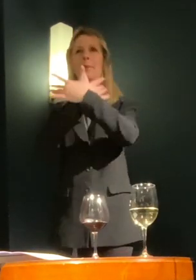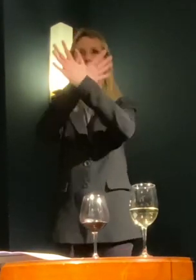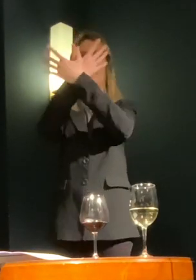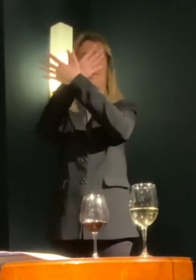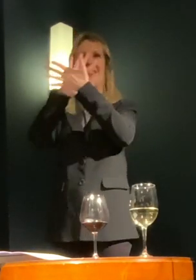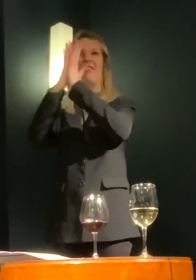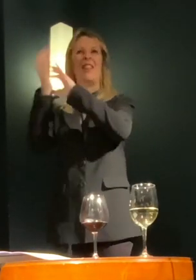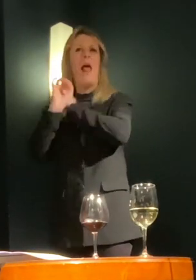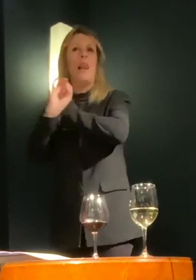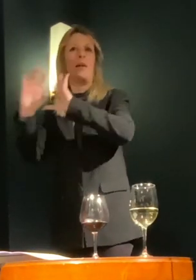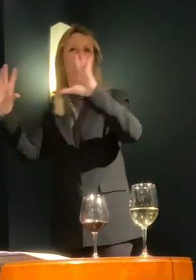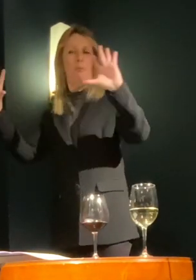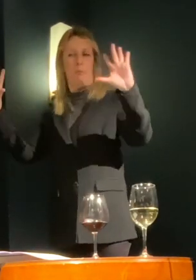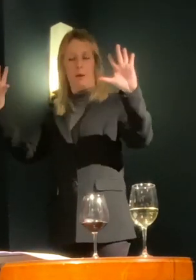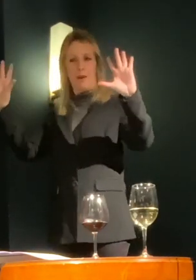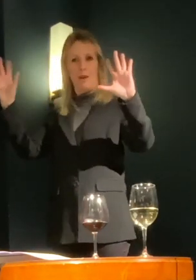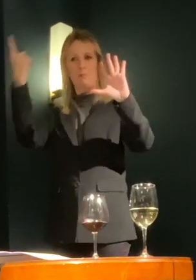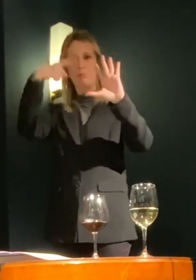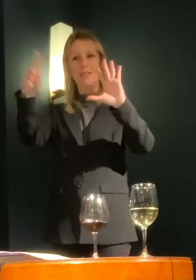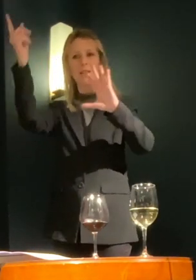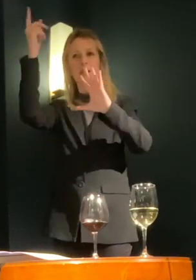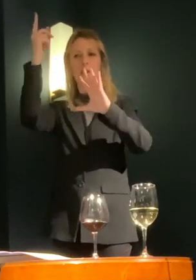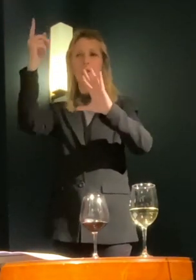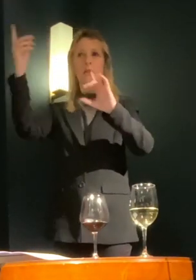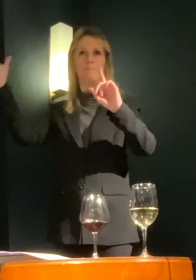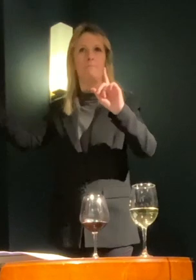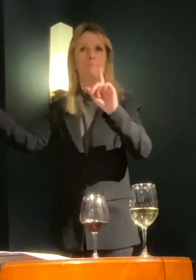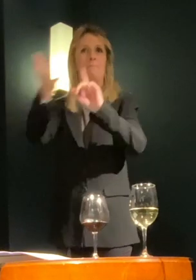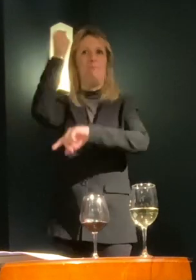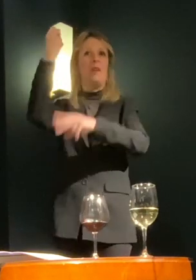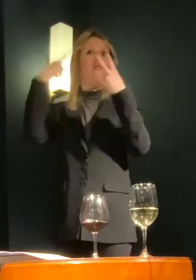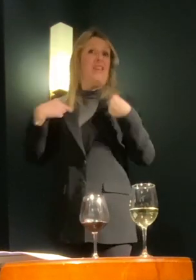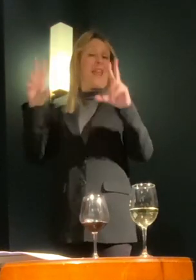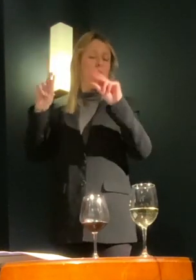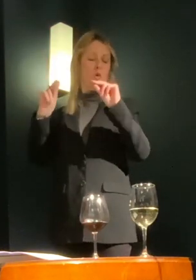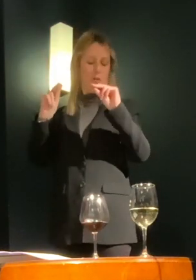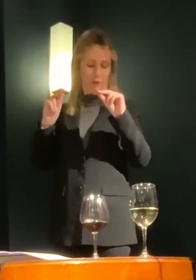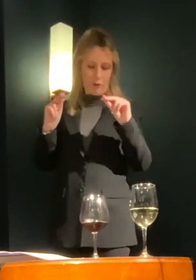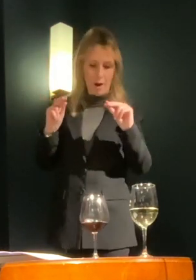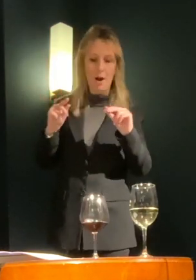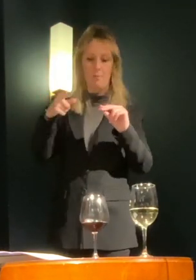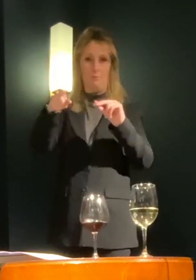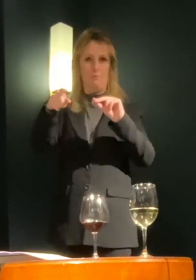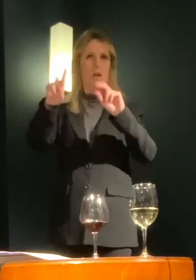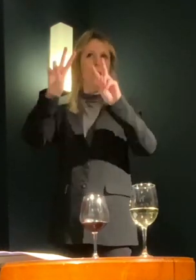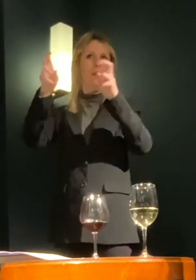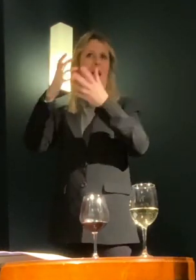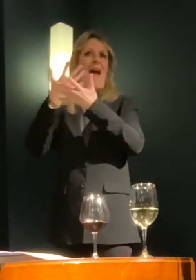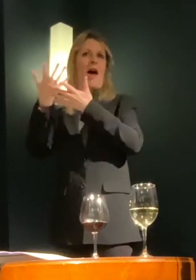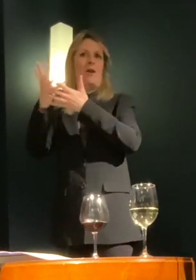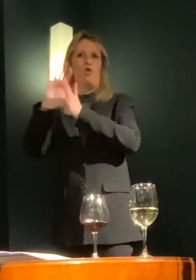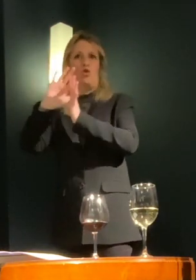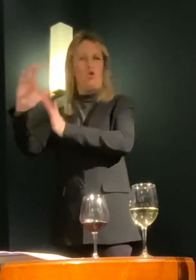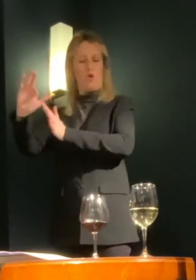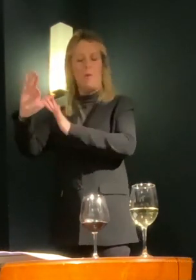libera, alla ricerca alla conquista della sua nuova vita, che è sicuramente un'altra parte del racconto. Quello che